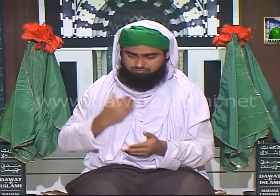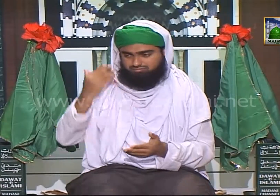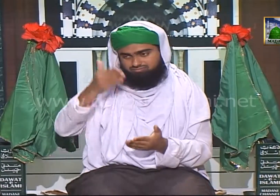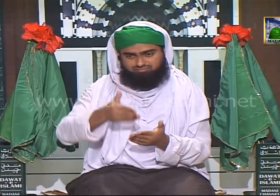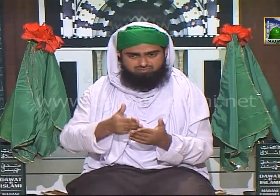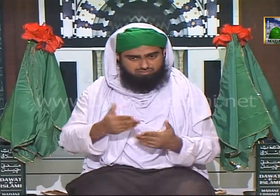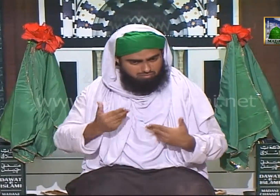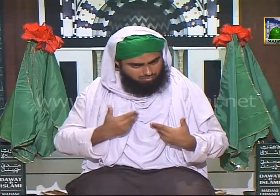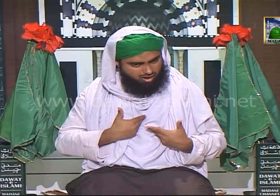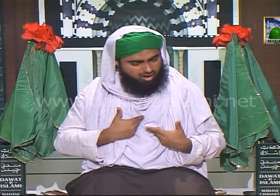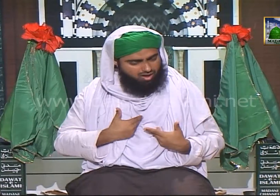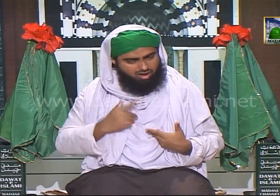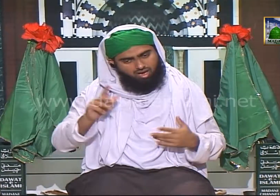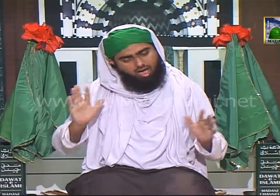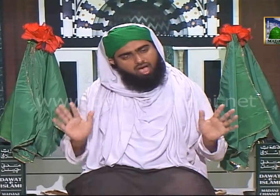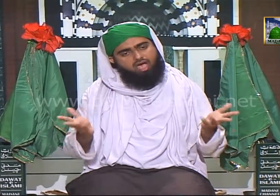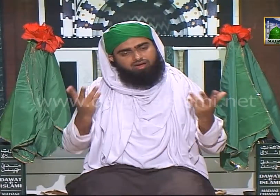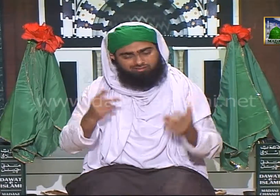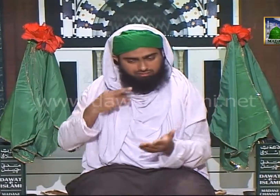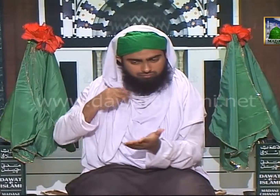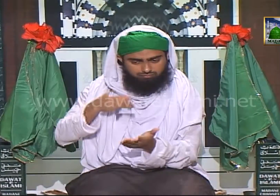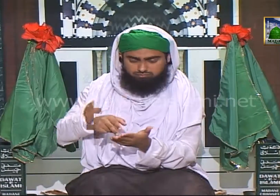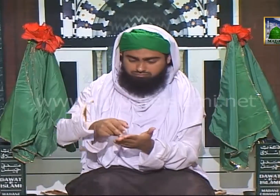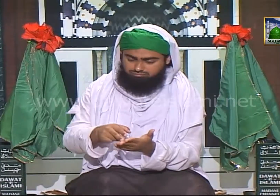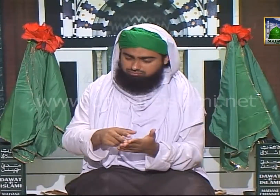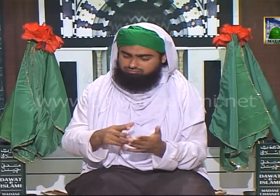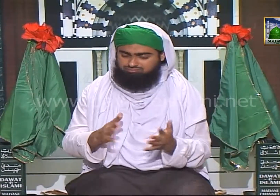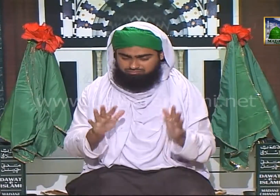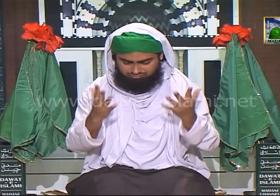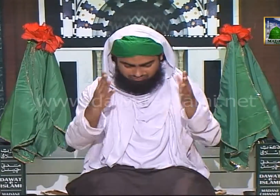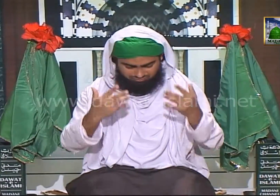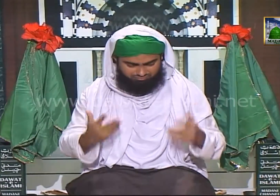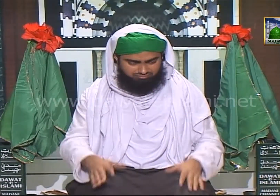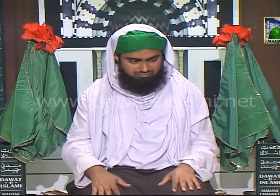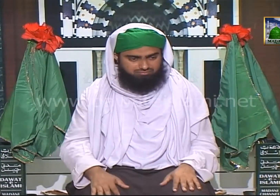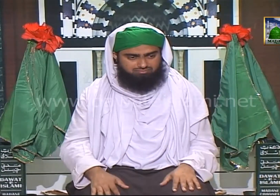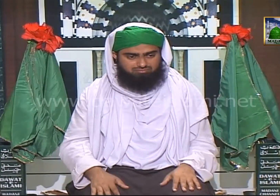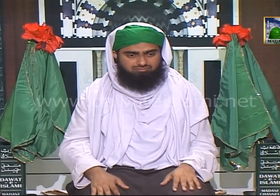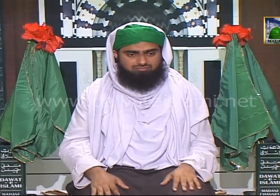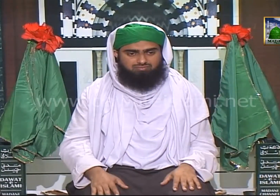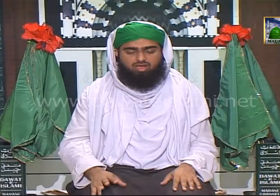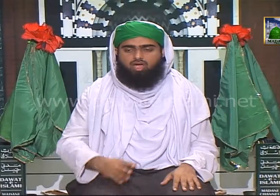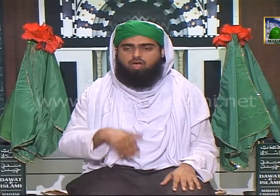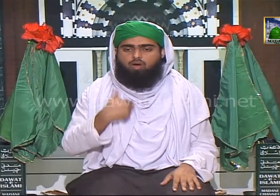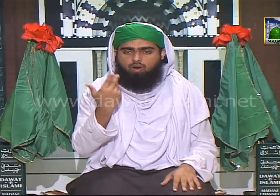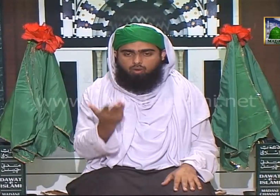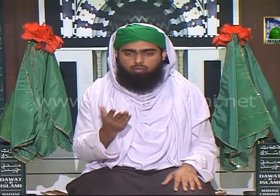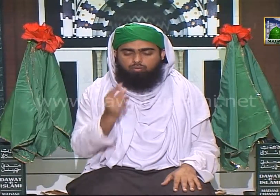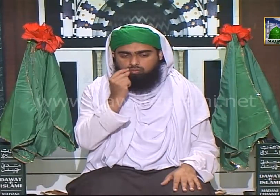मैं और ऐसे ही चले जाओ, ठीक है। तो अच्छा, अब इसके बरखिलाफ आपको कोई दावत दे कि जरा आ जाना मिलाद शरीफ है, तो आपके जहन में